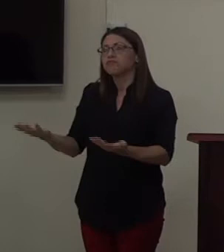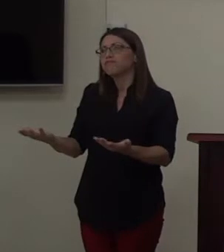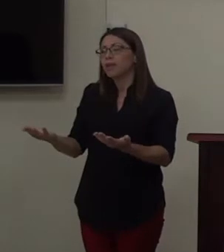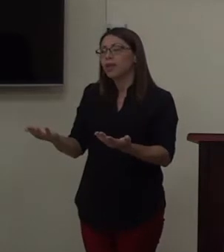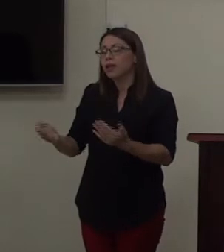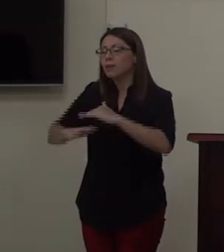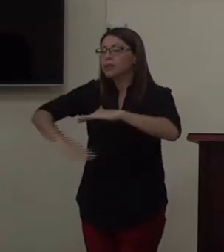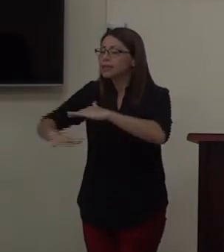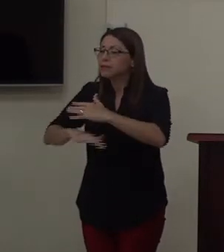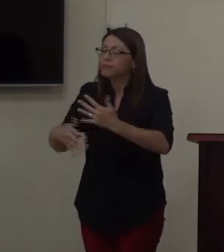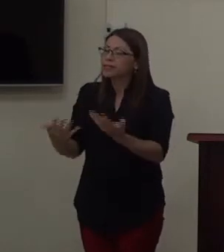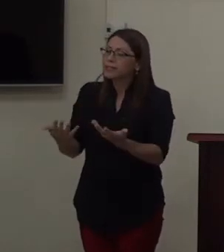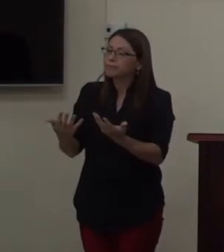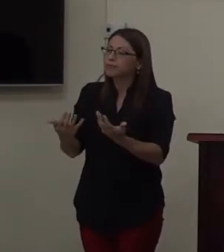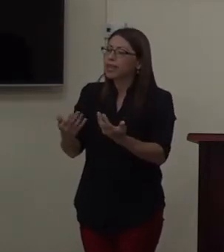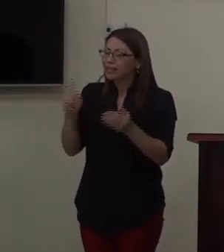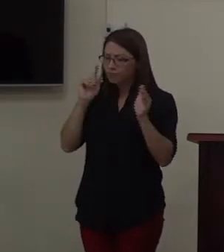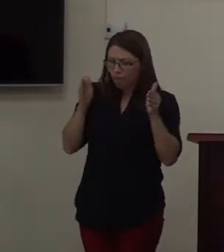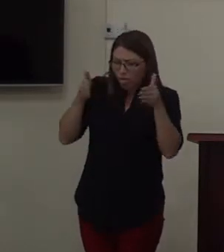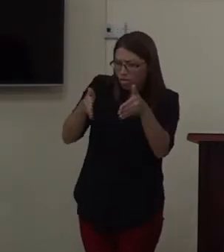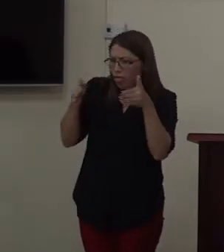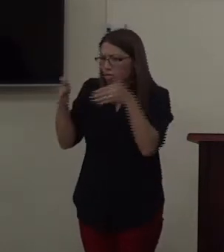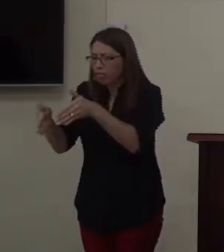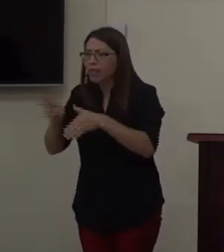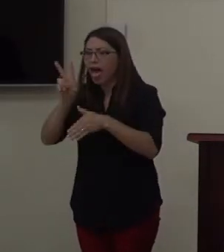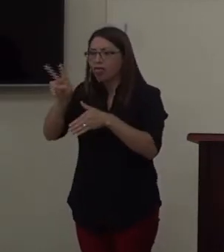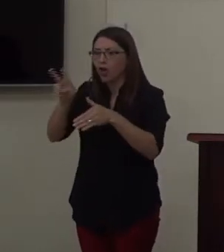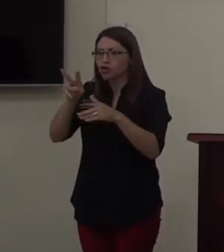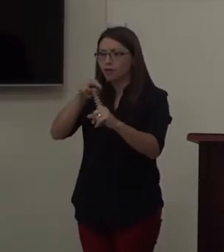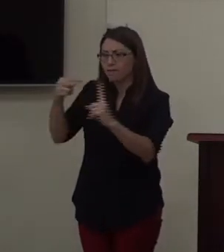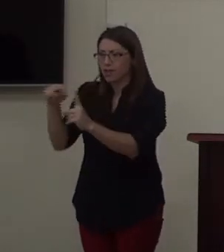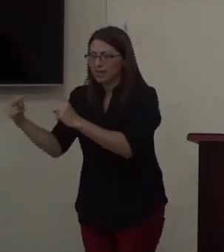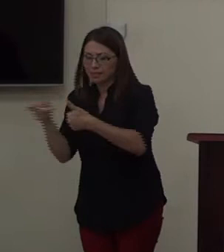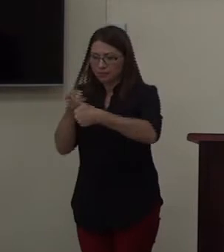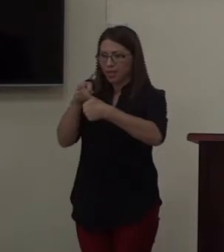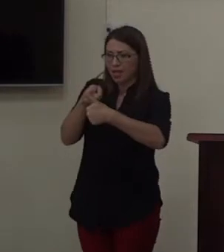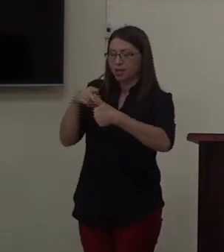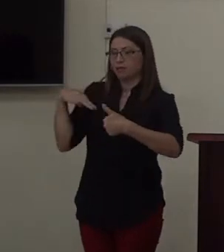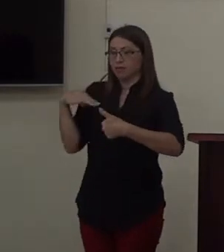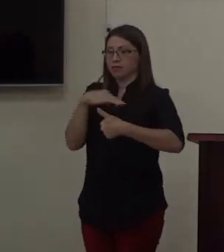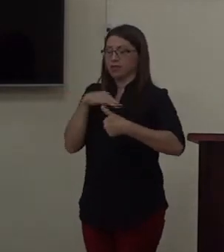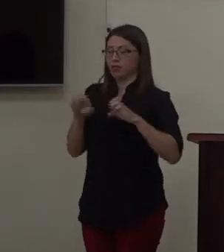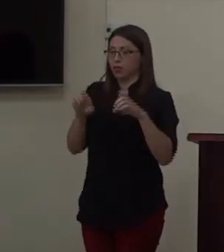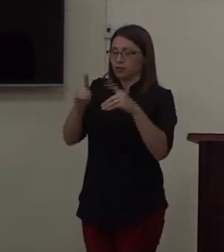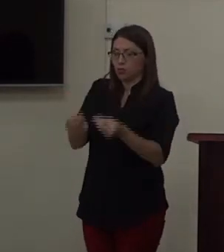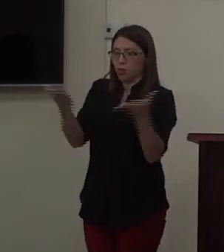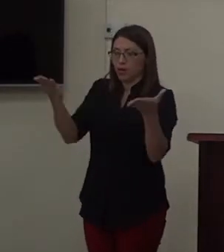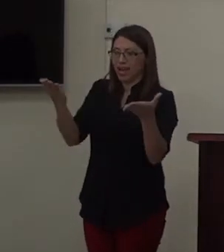digamos, se va a ir a dos frentes. Del Ministerio de Educación Pública, que básicamente es nuestro